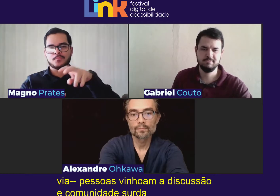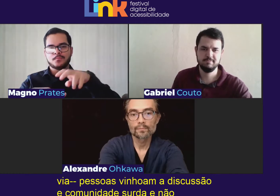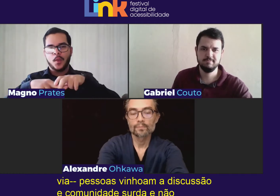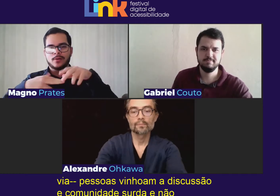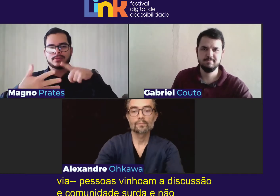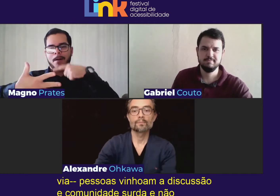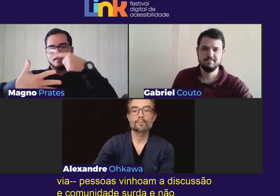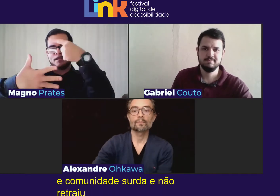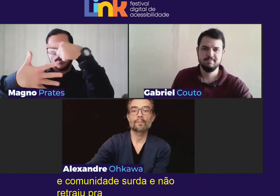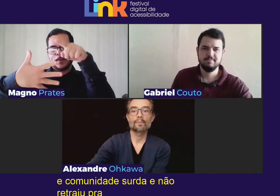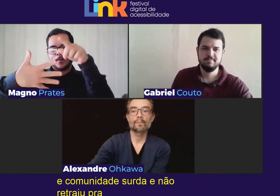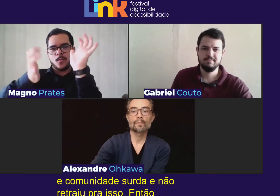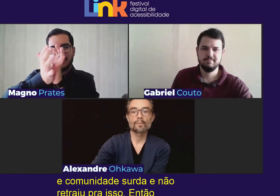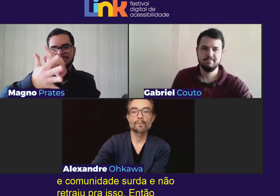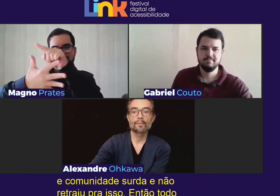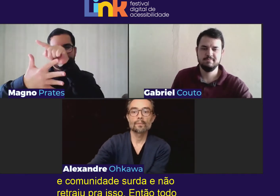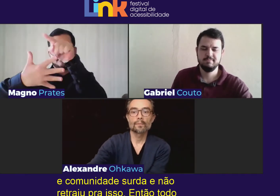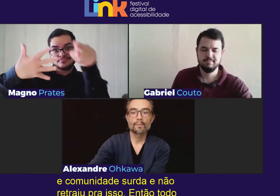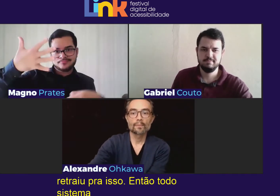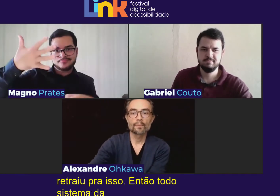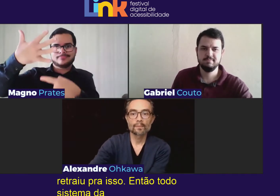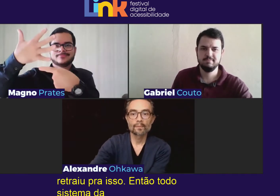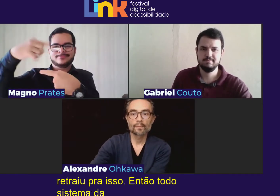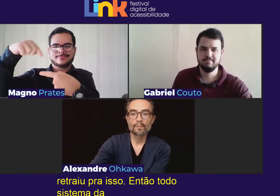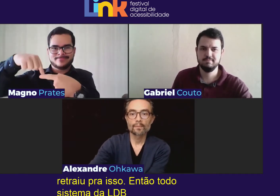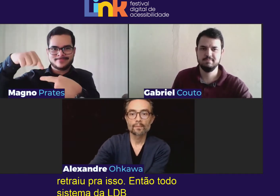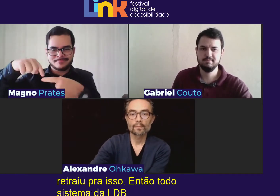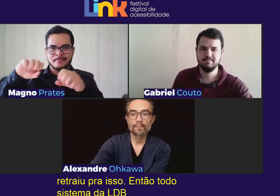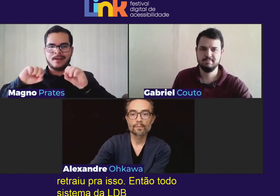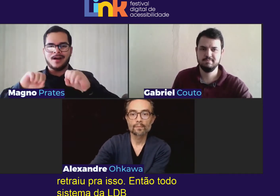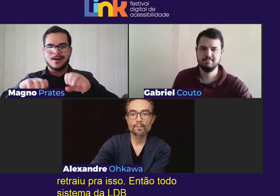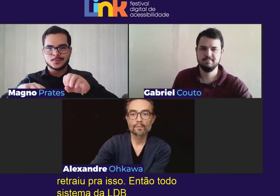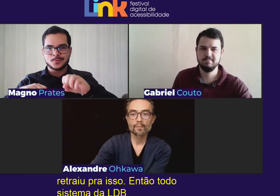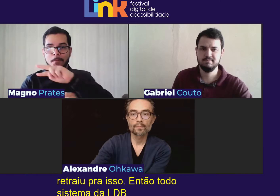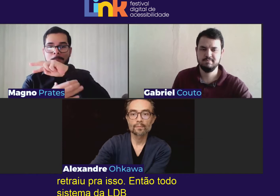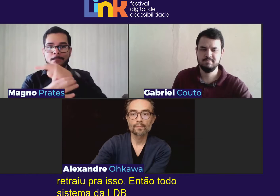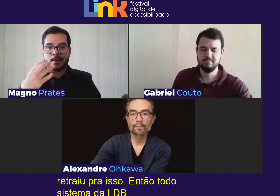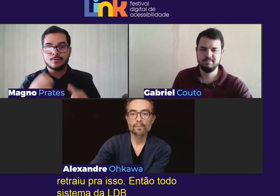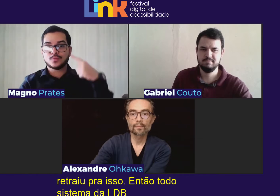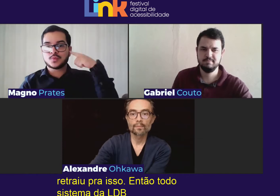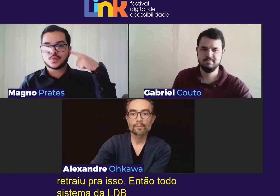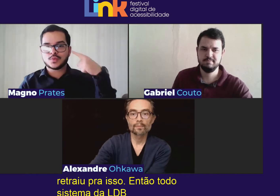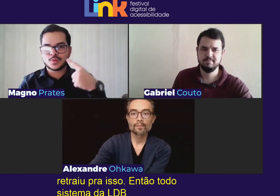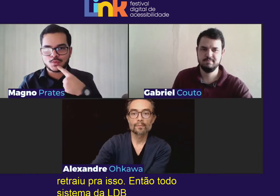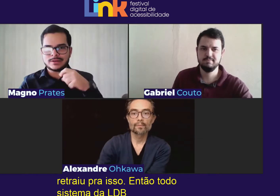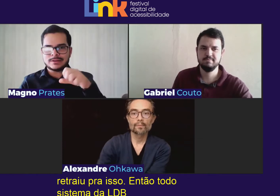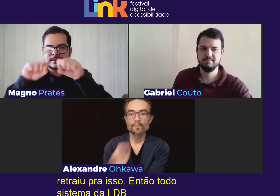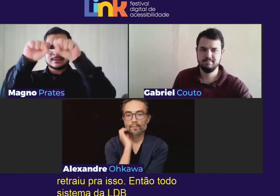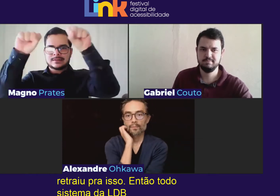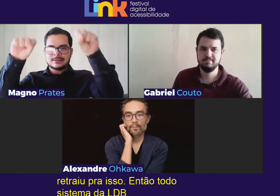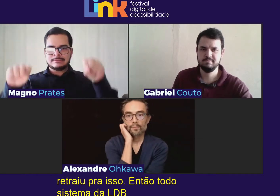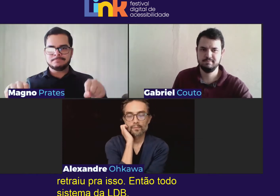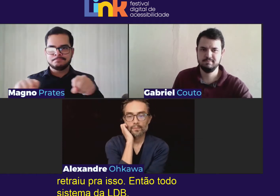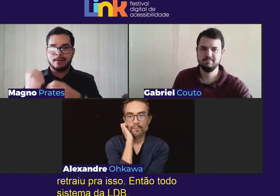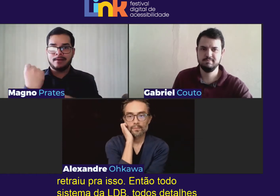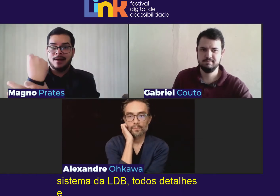LDB, todos os detalhes e principalmente o ensino bilíngue para surdos,